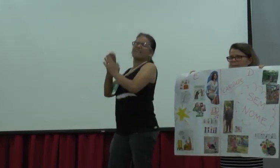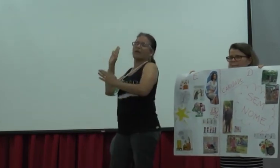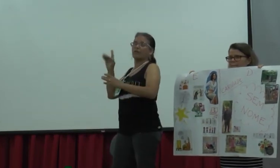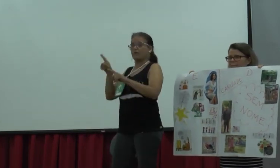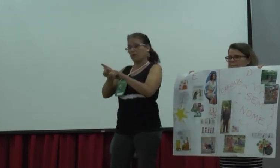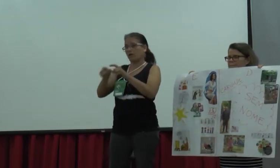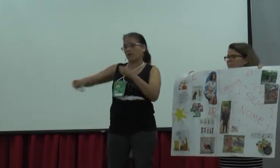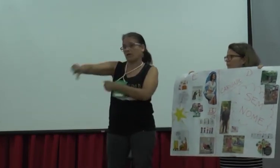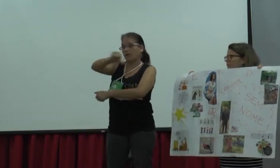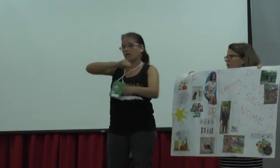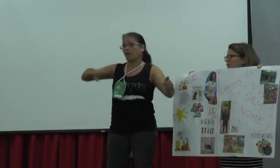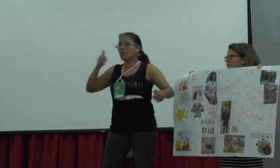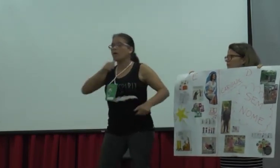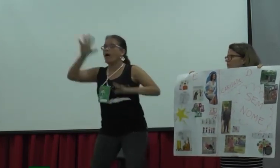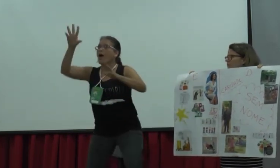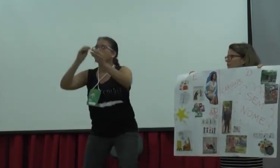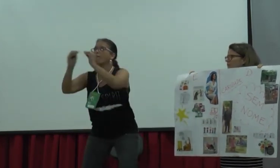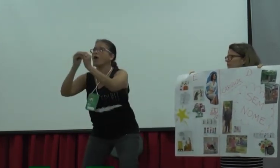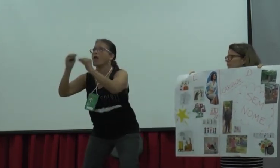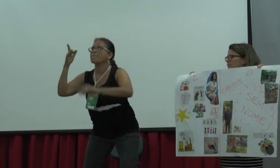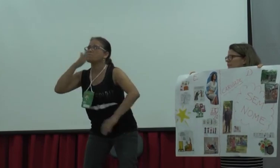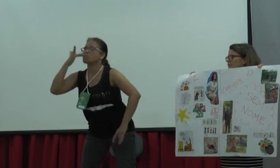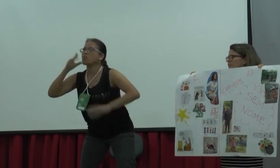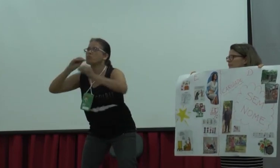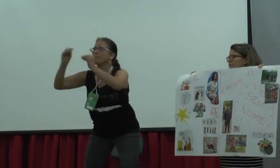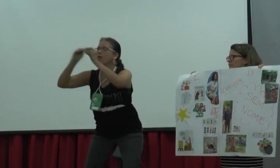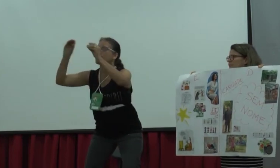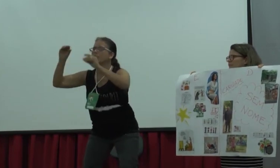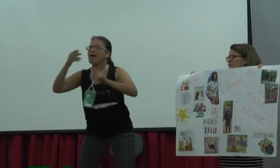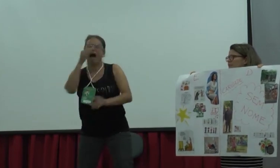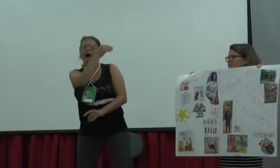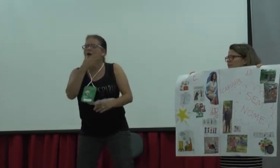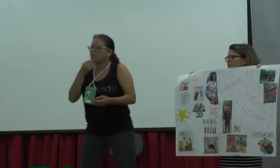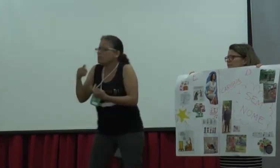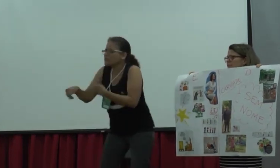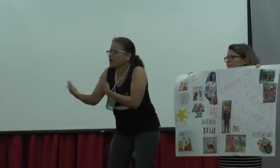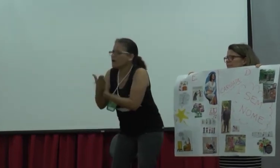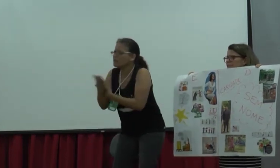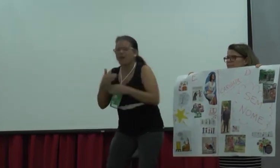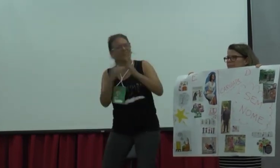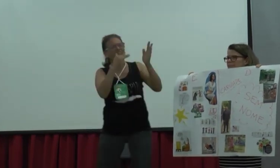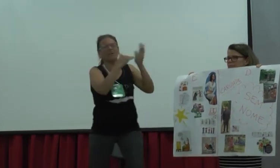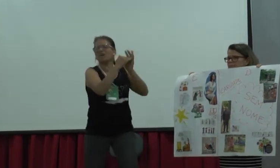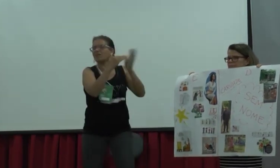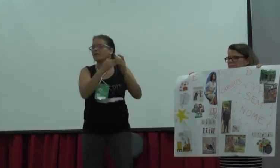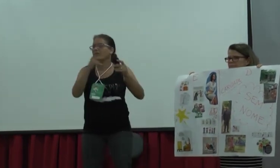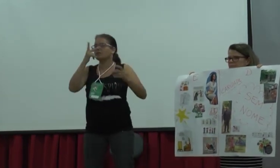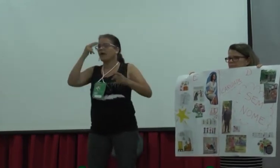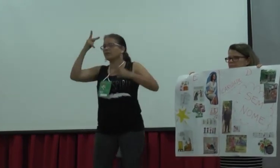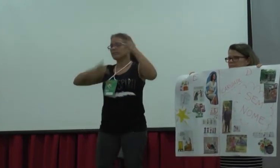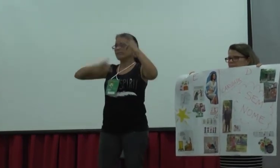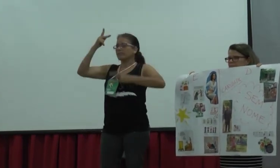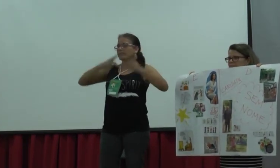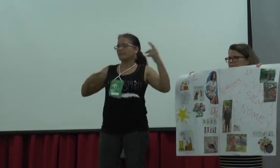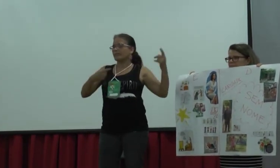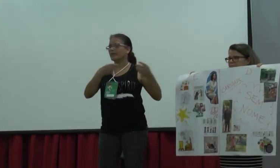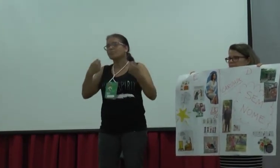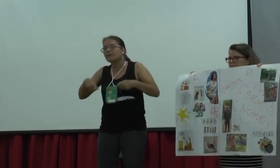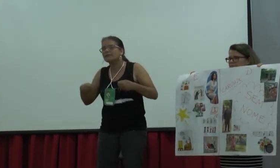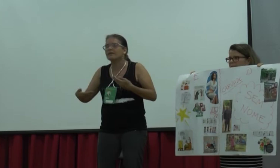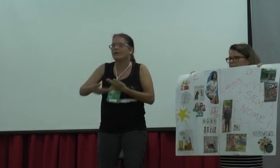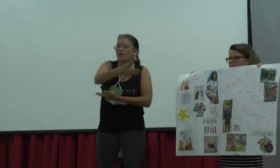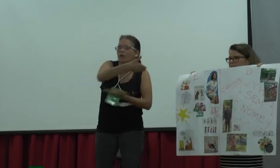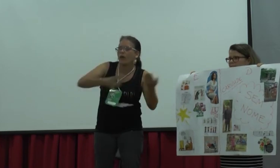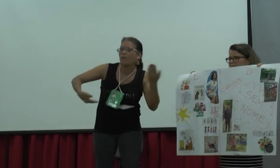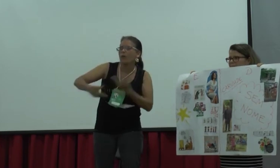A larga família só fica ali, ó, olhando a televisão, vendo novela, e a mulher quer a atenção dele,